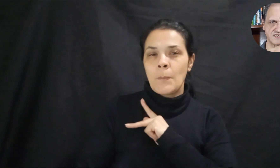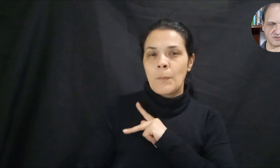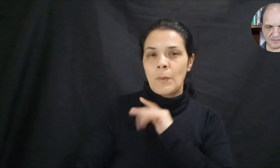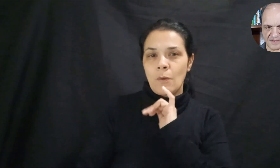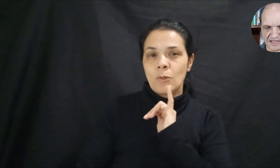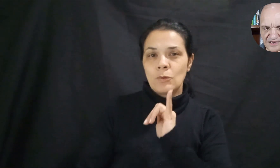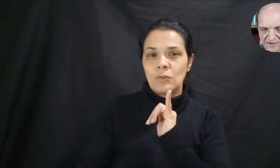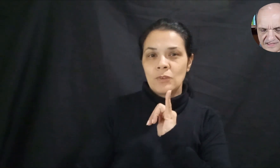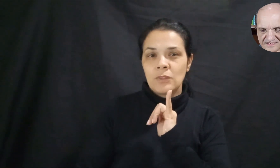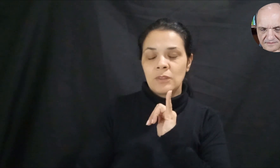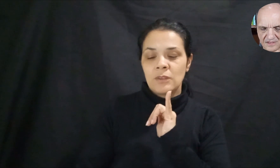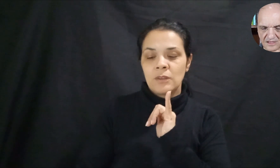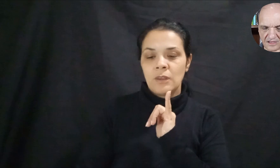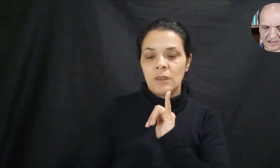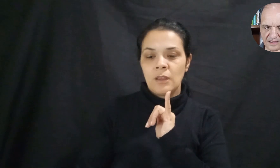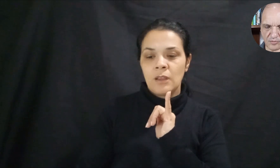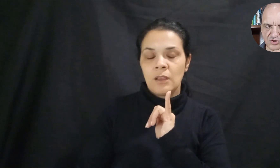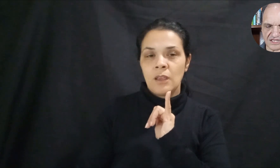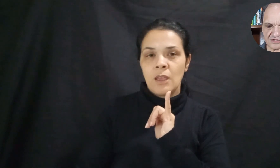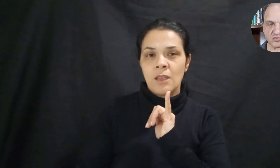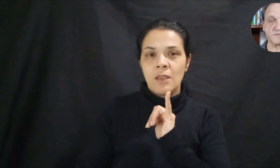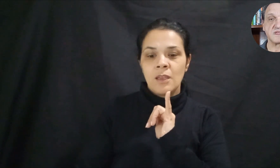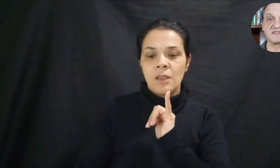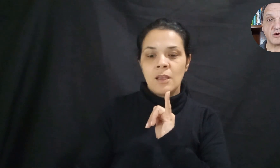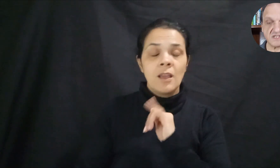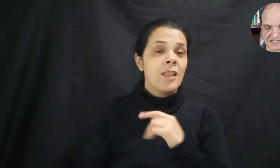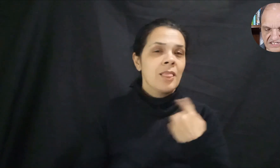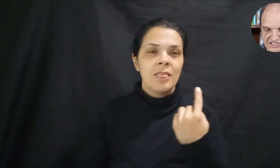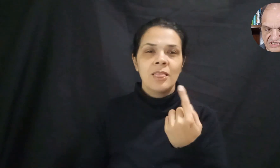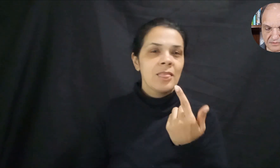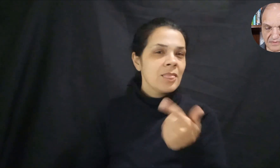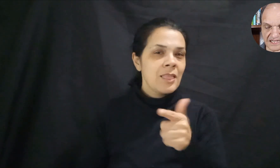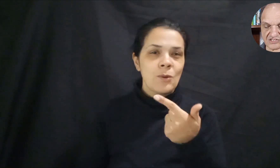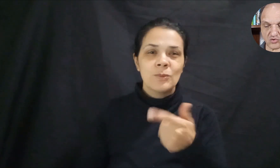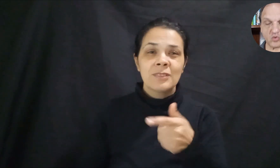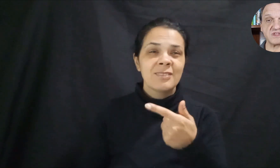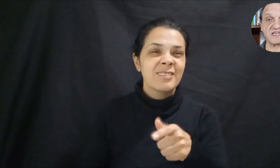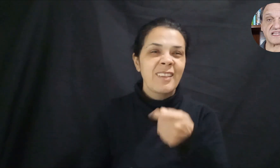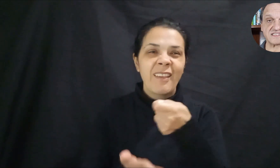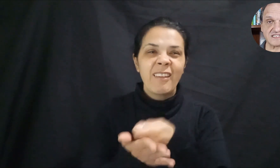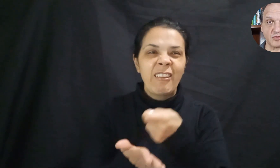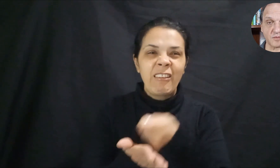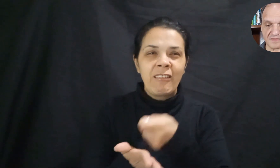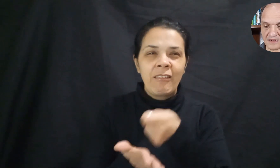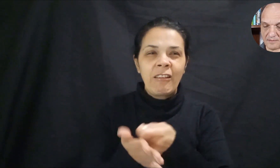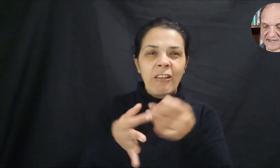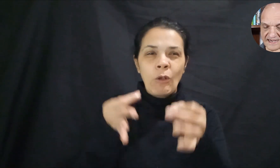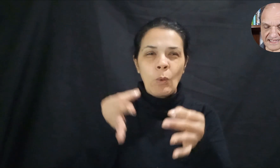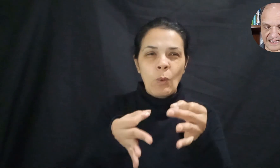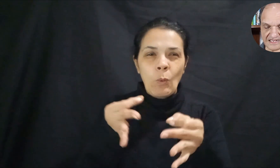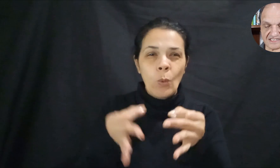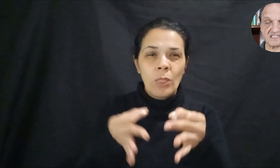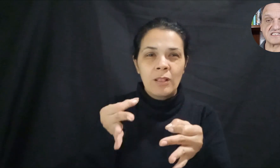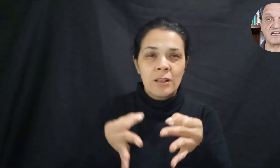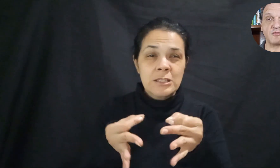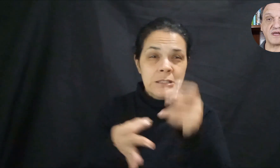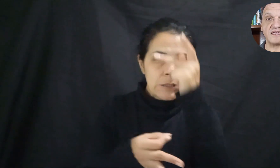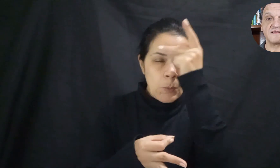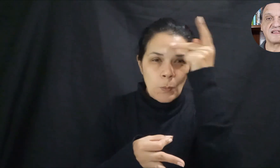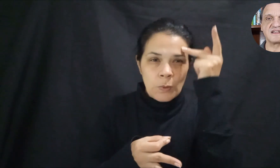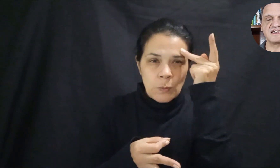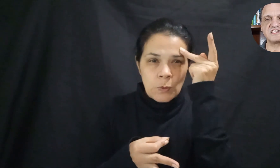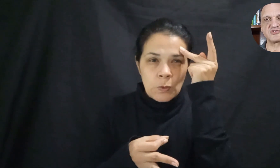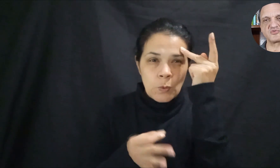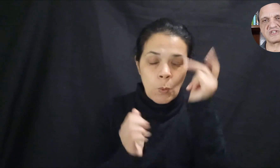nos dizendo. Ele fala assim: portanto, não existe mais condenação para aqueles que estão